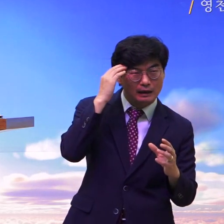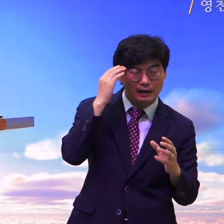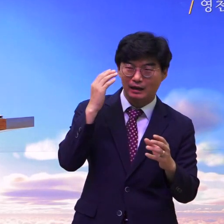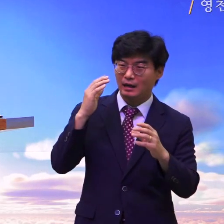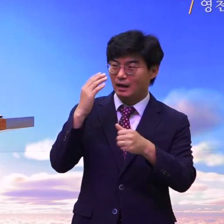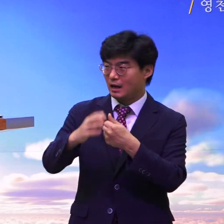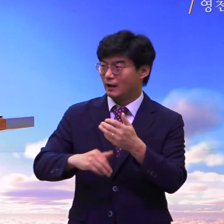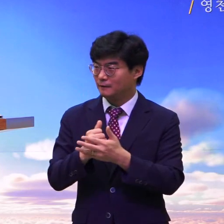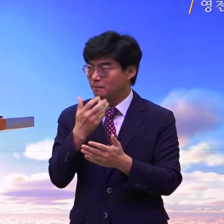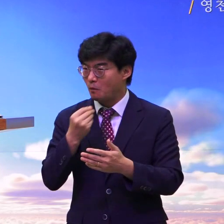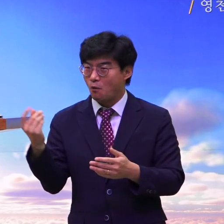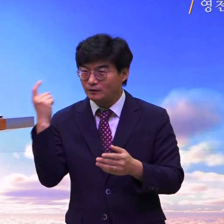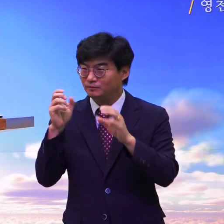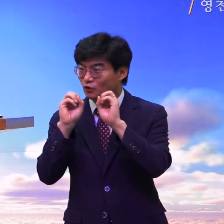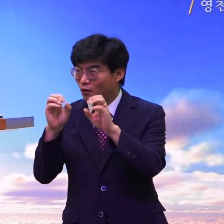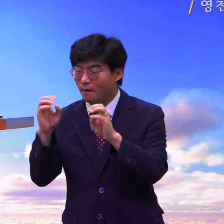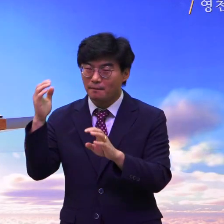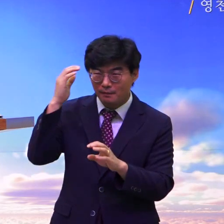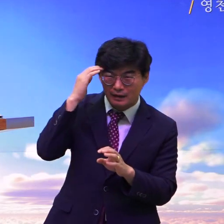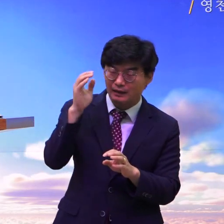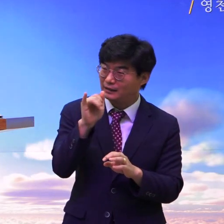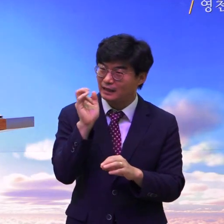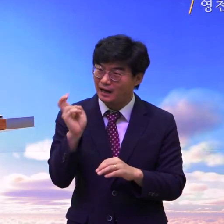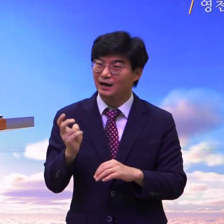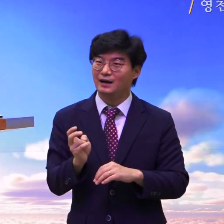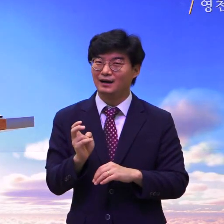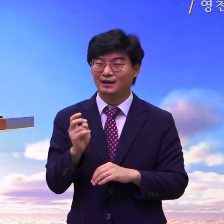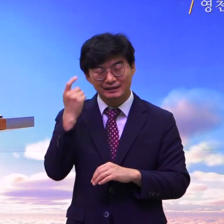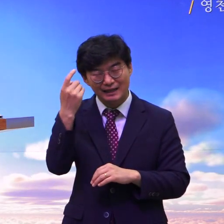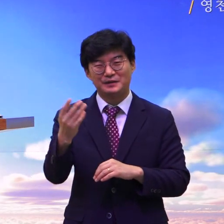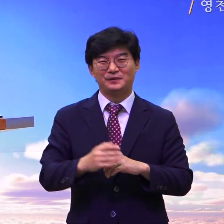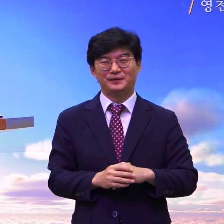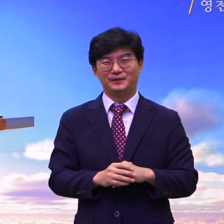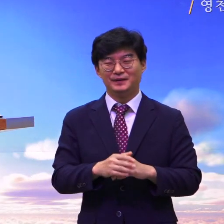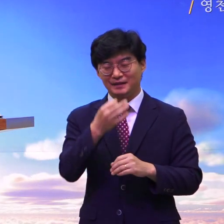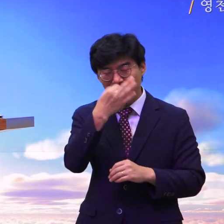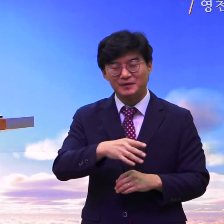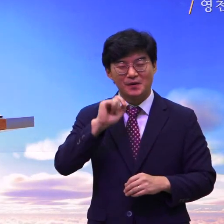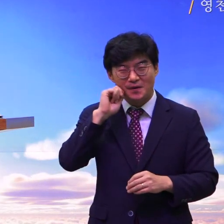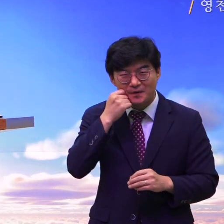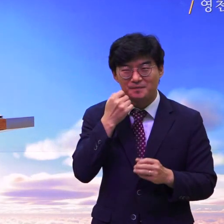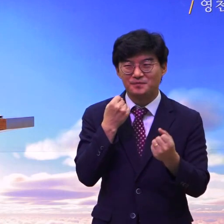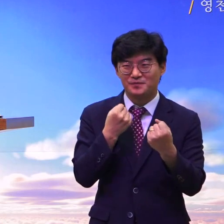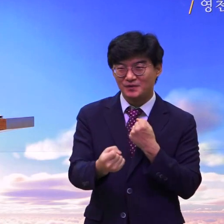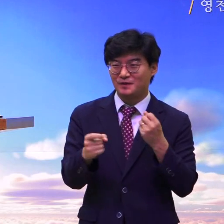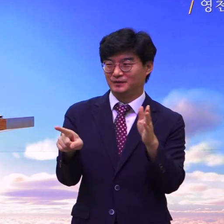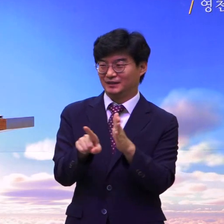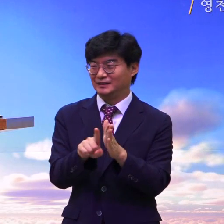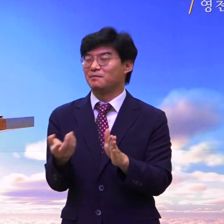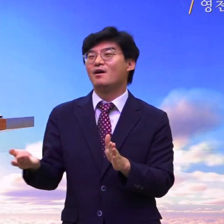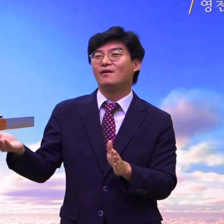다들 어렵다고 하는 이 고난의 때에도 신앙이 성장하고 영적으로 진보하는 사람들이